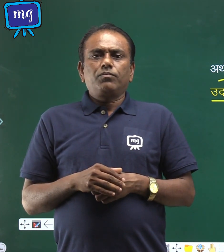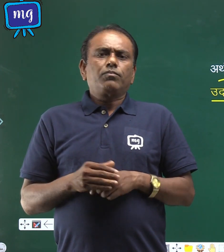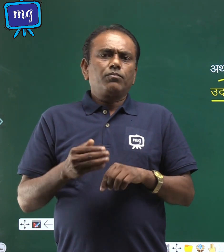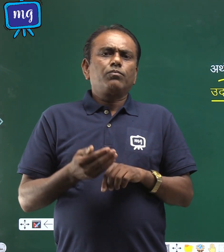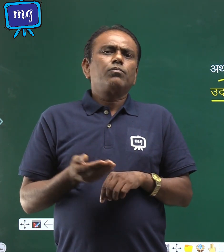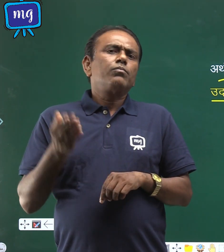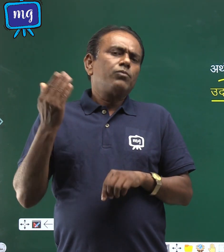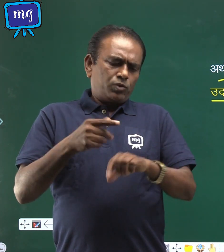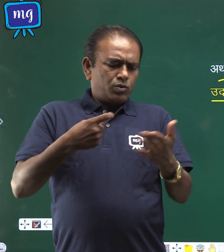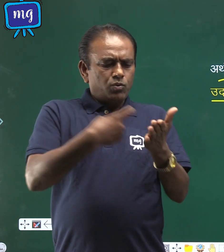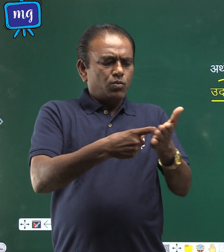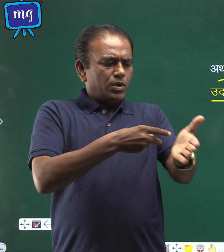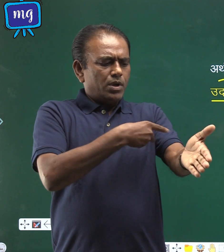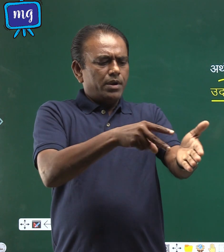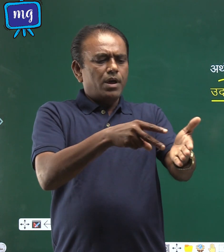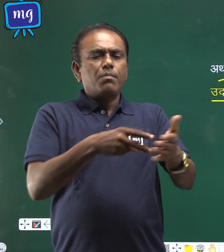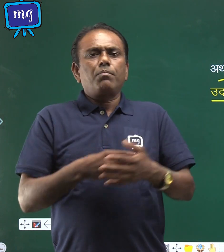पूर्वेण